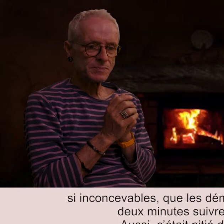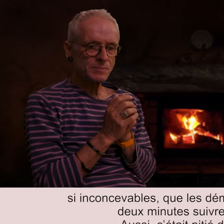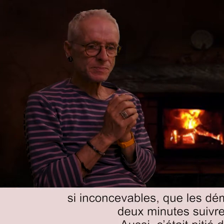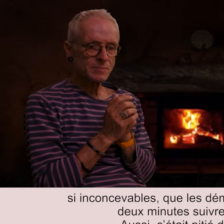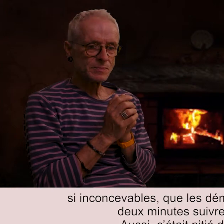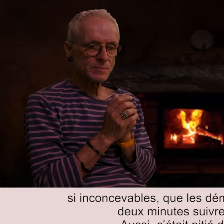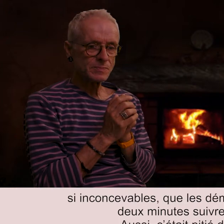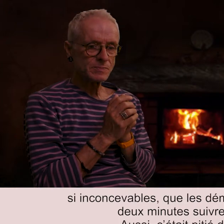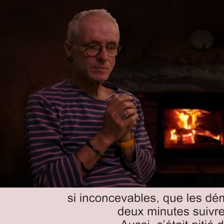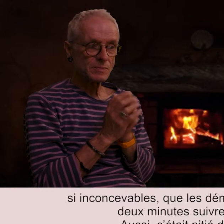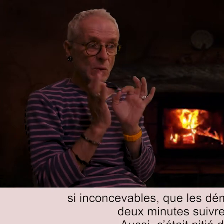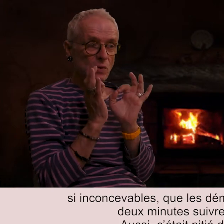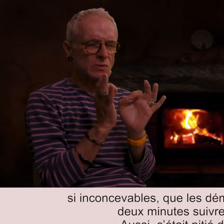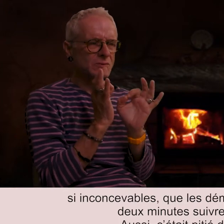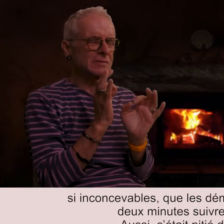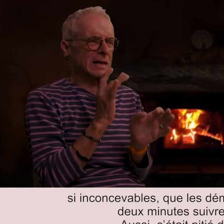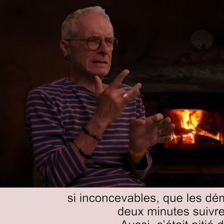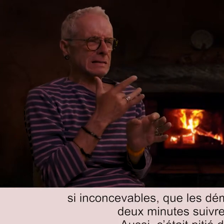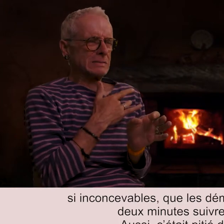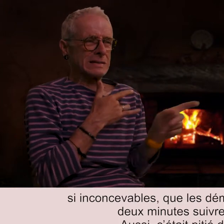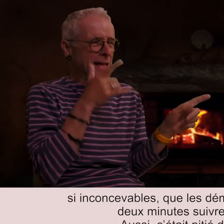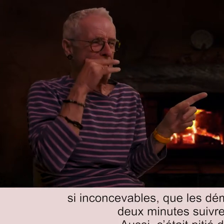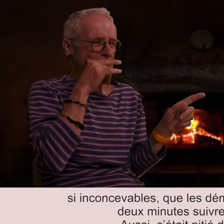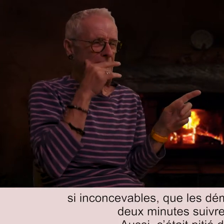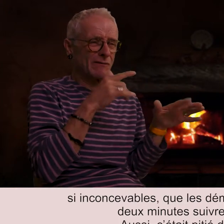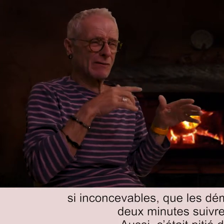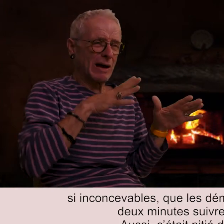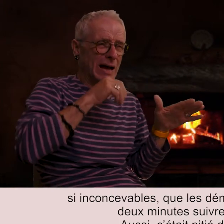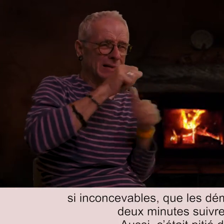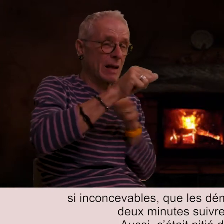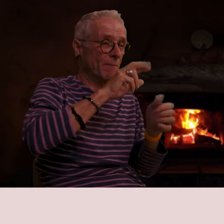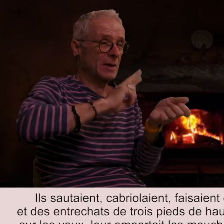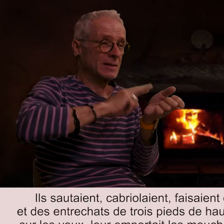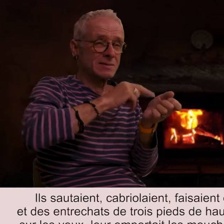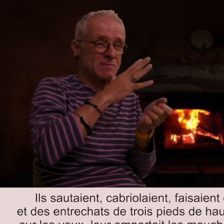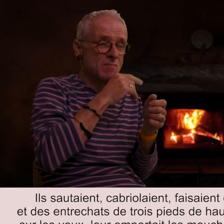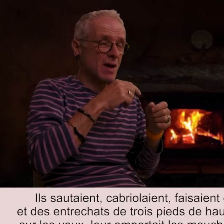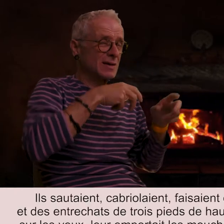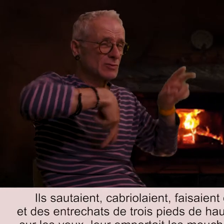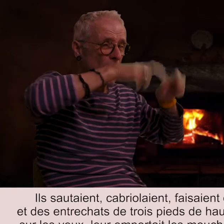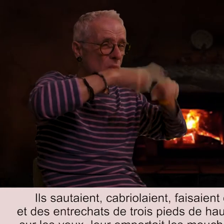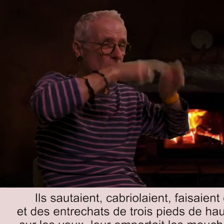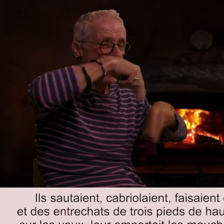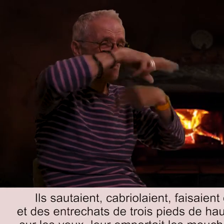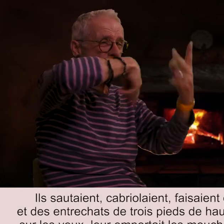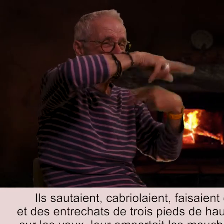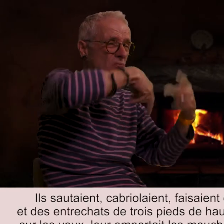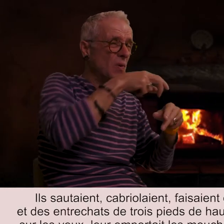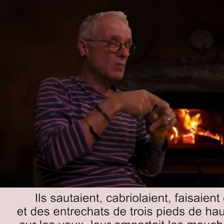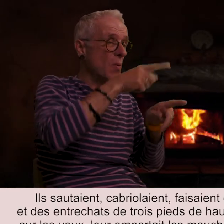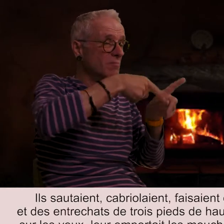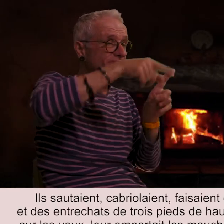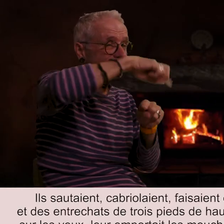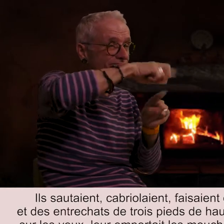aussi c'était pitié de voir tous les efforts de ces danseurs pour rattraper la cadence ils sautaient cabriolaient faisaient des ronds de